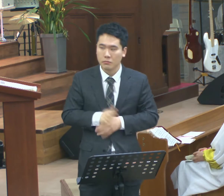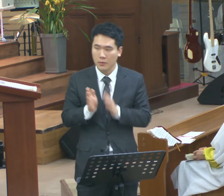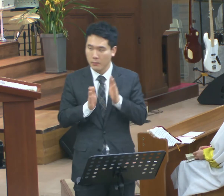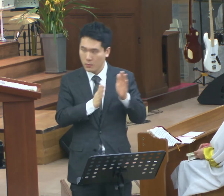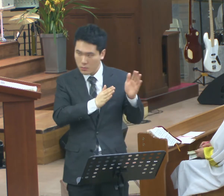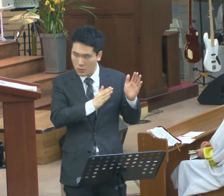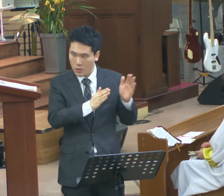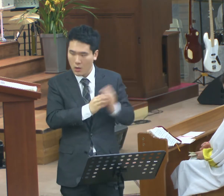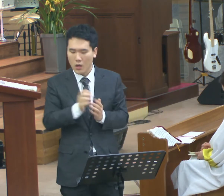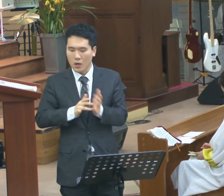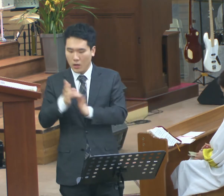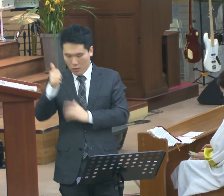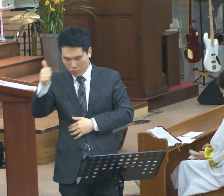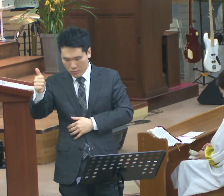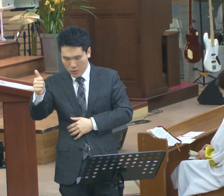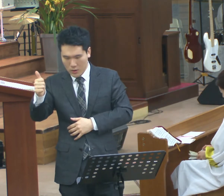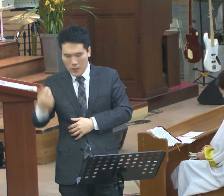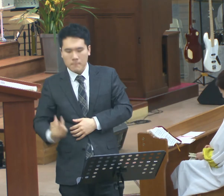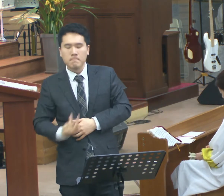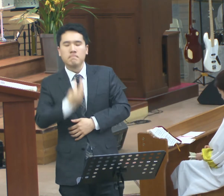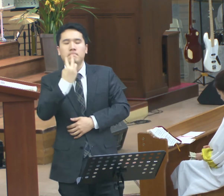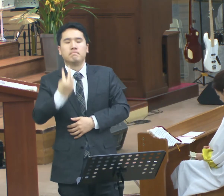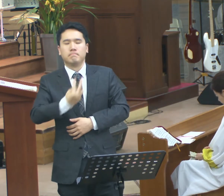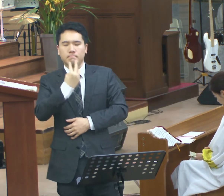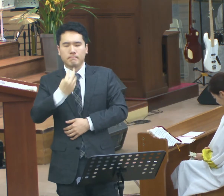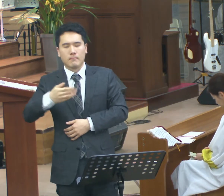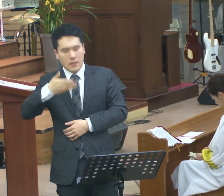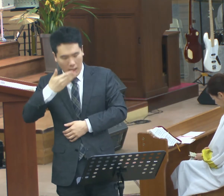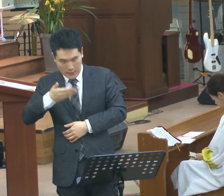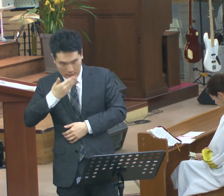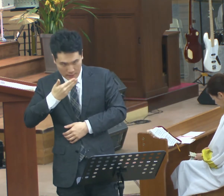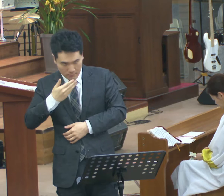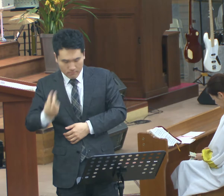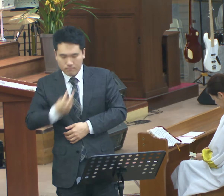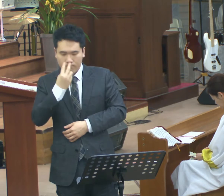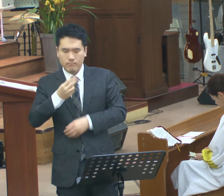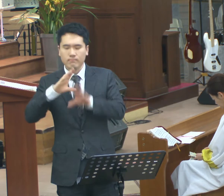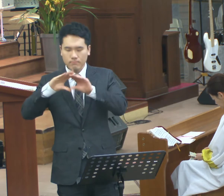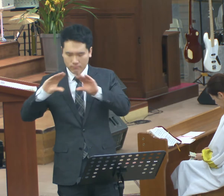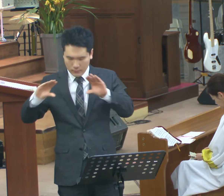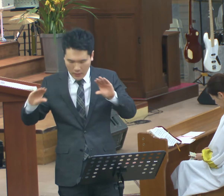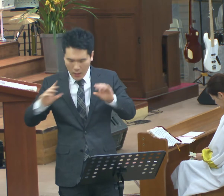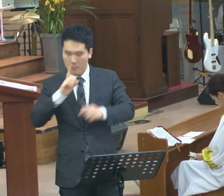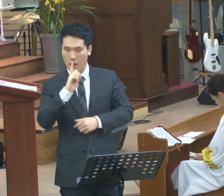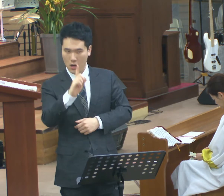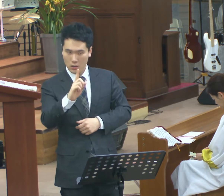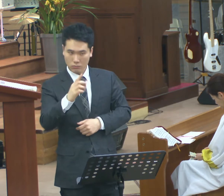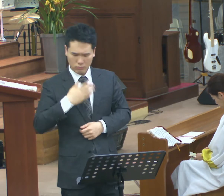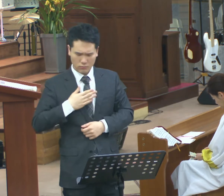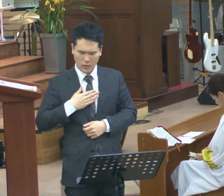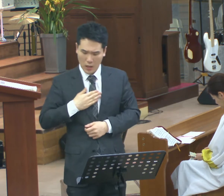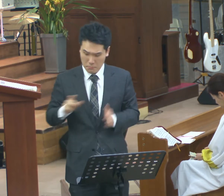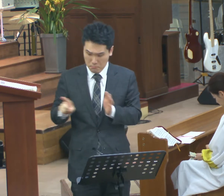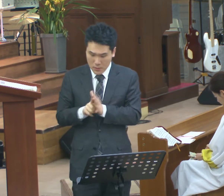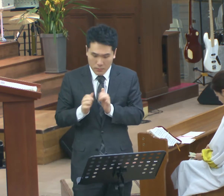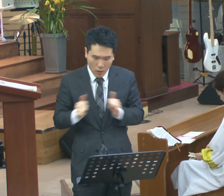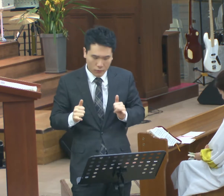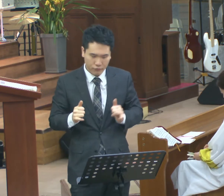예수님이 생명의 양식이다. 나를 먹는 자는 죽어도 살겠고 나를 먹어야 된다. 내가 아니면 영적